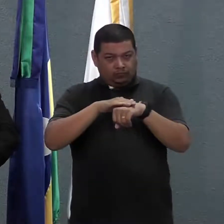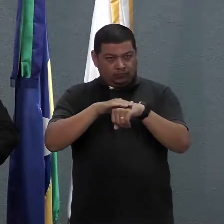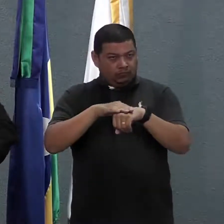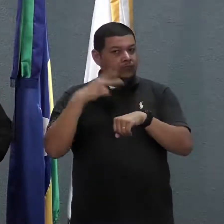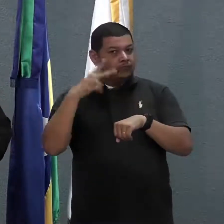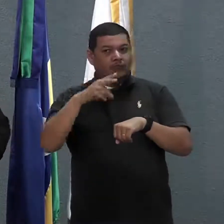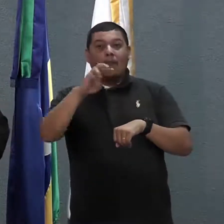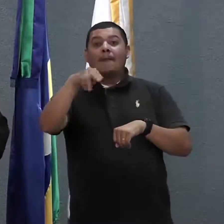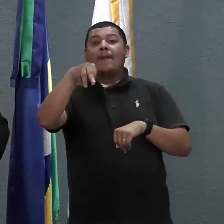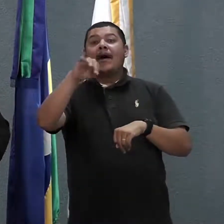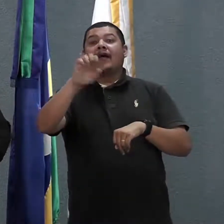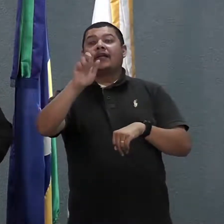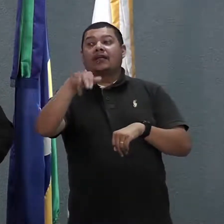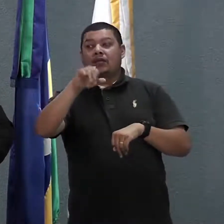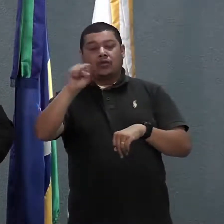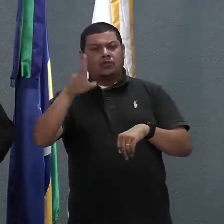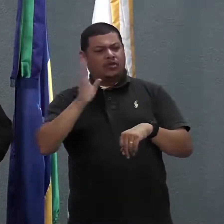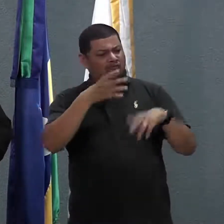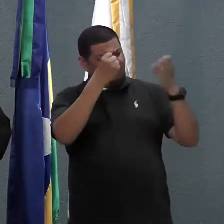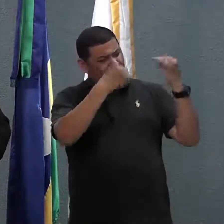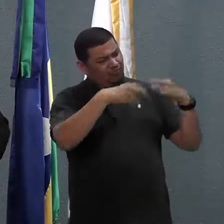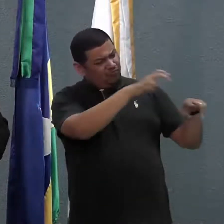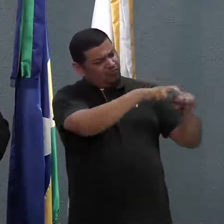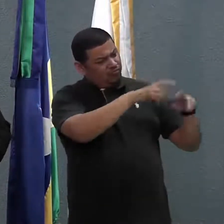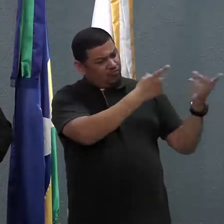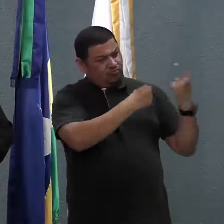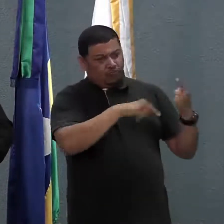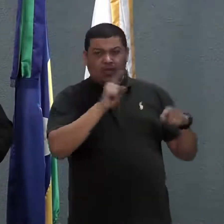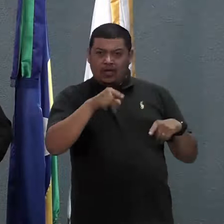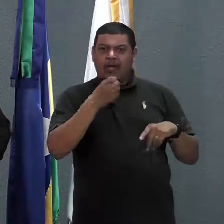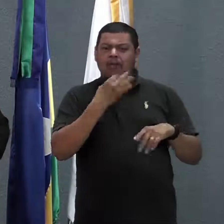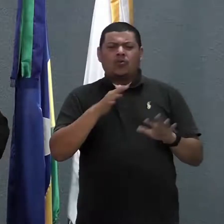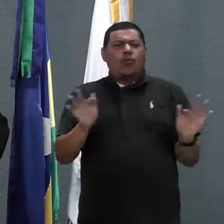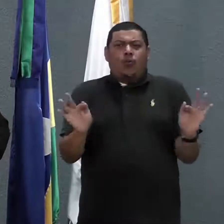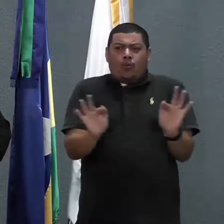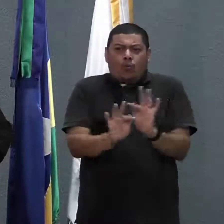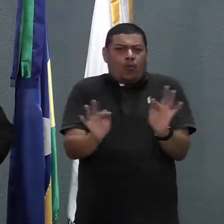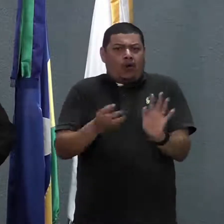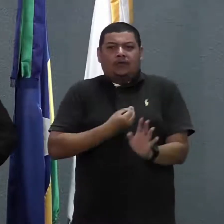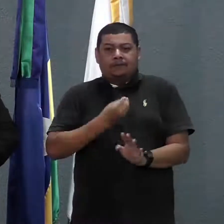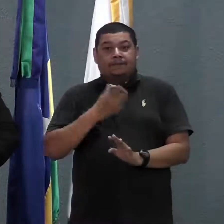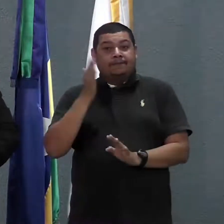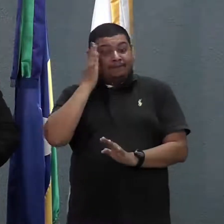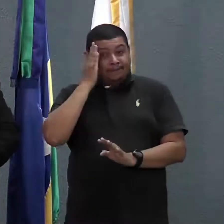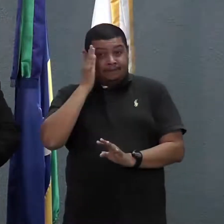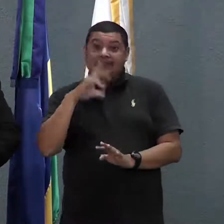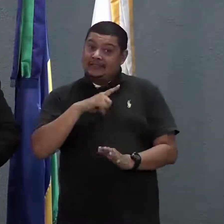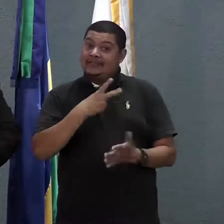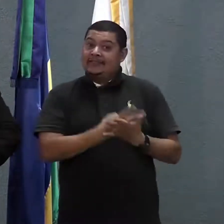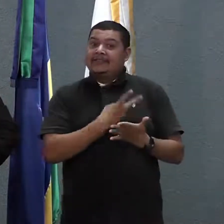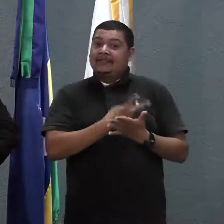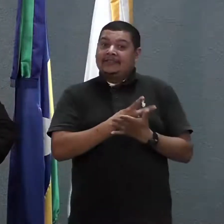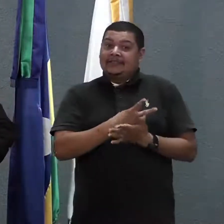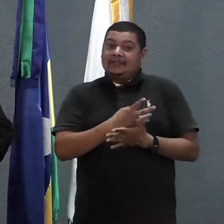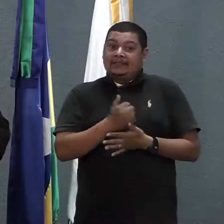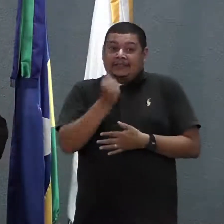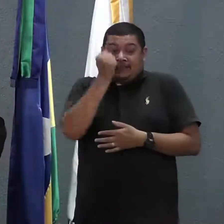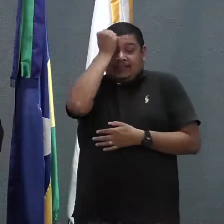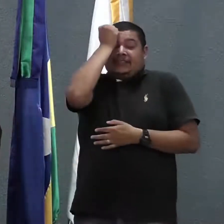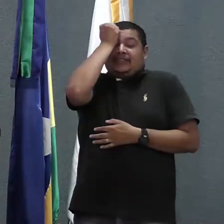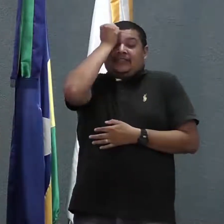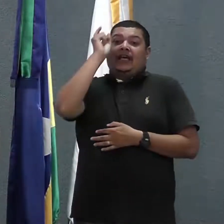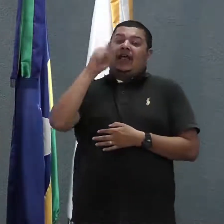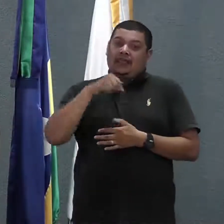Magnusson, expliquei para ele, Magnusson é uma pessoa muito simples, que sabe que errou, que sabe que